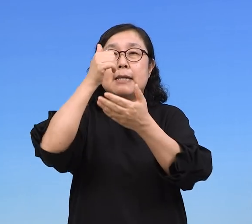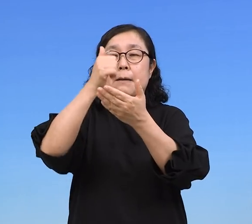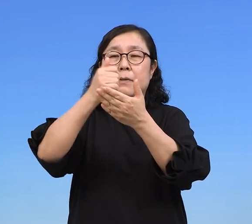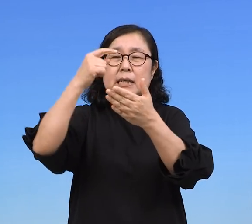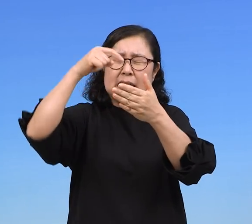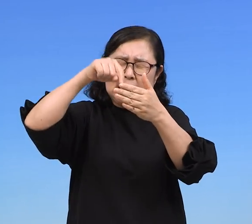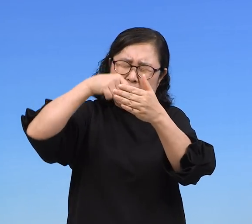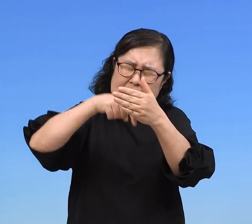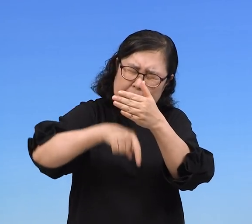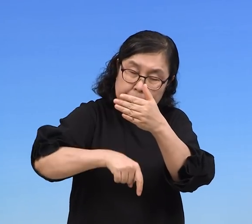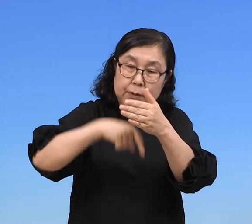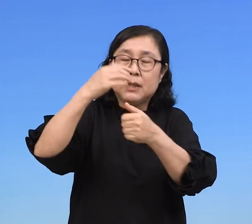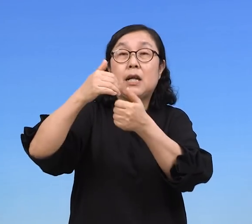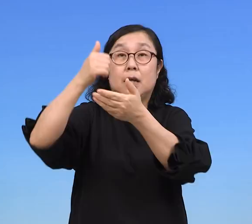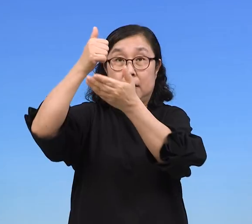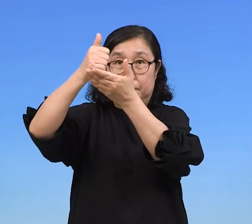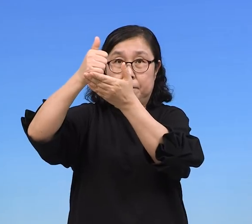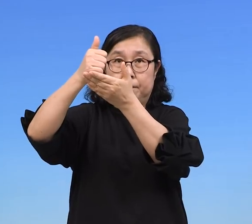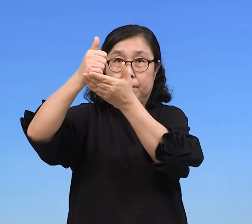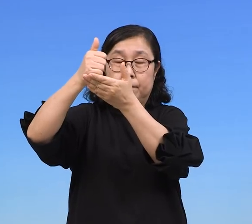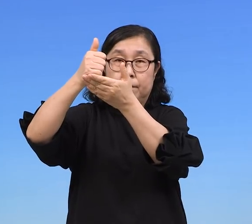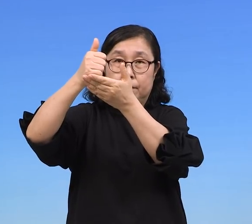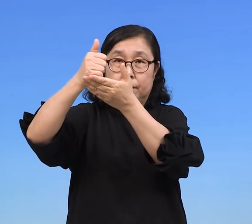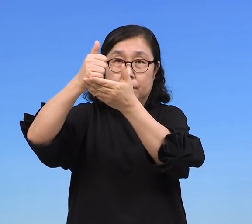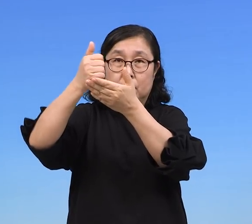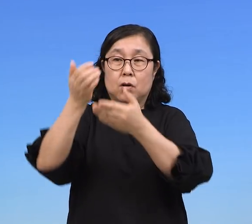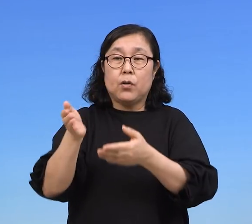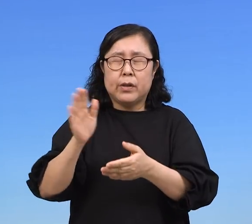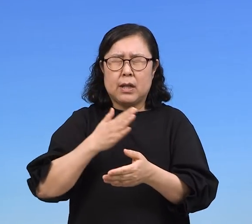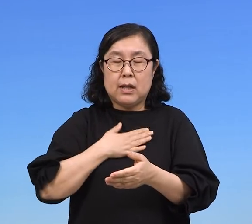우리 하나님은 그 깊으신 하나님인데,